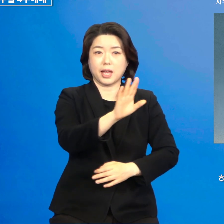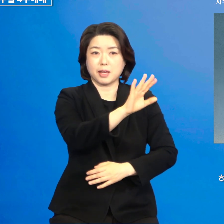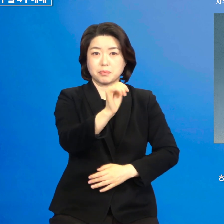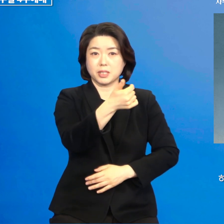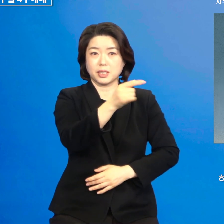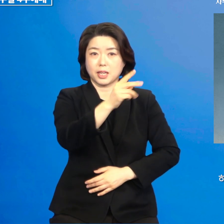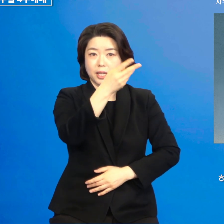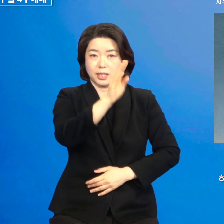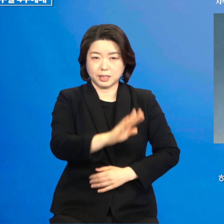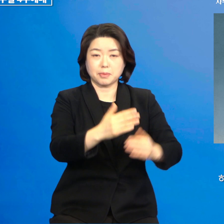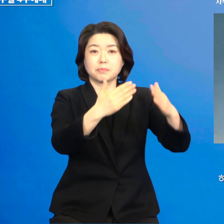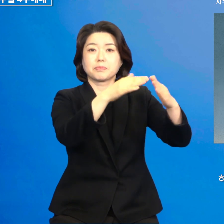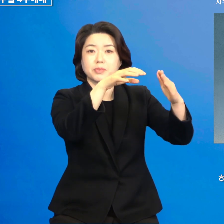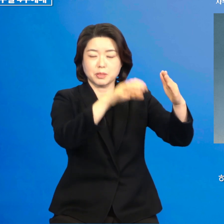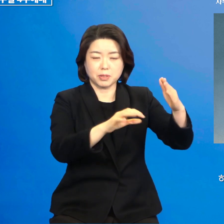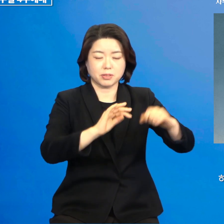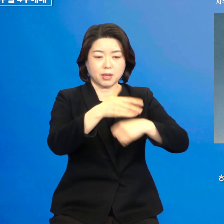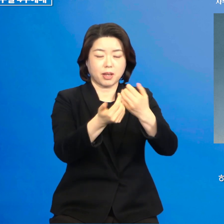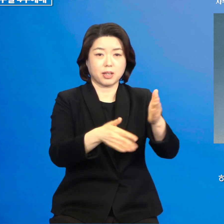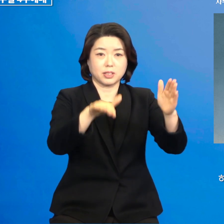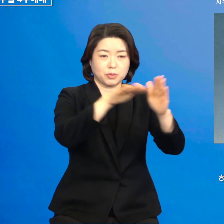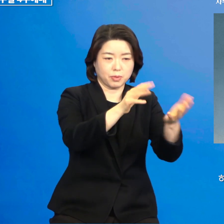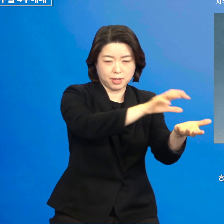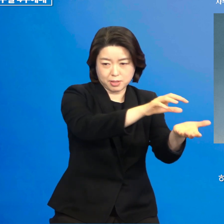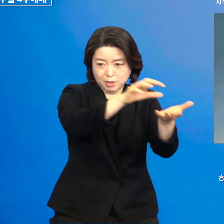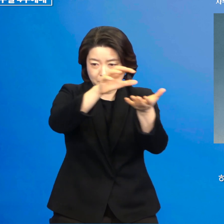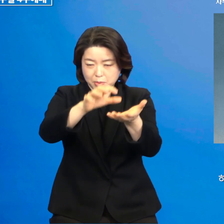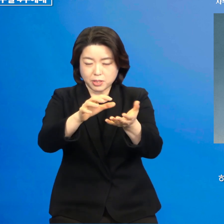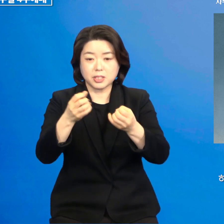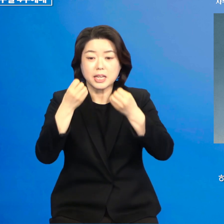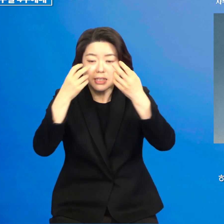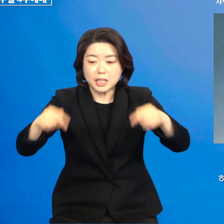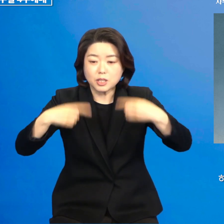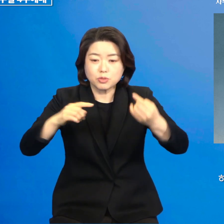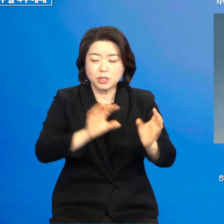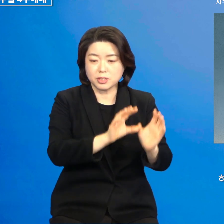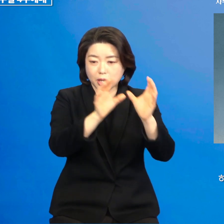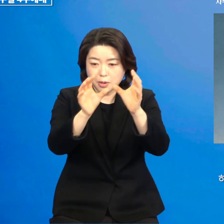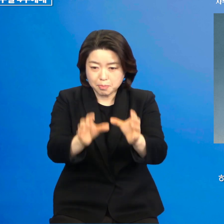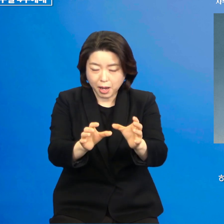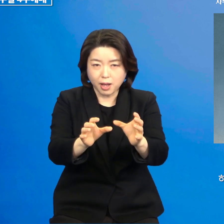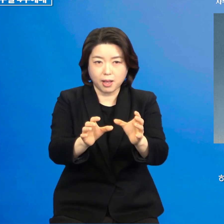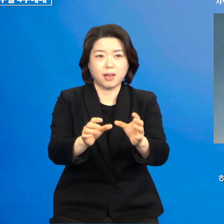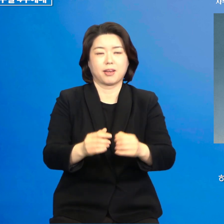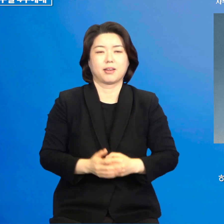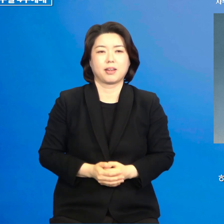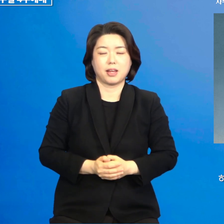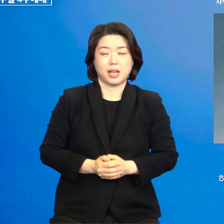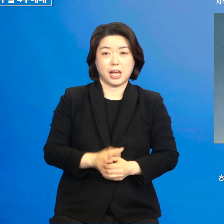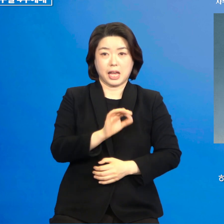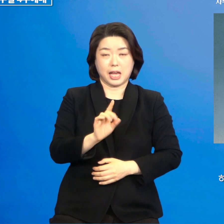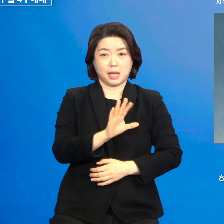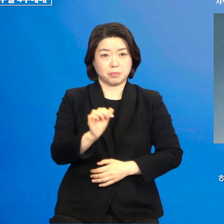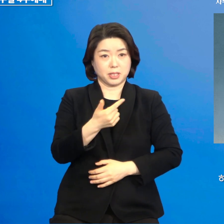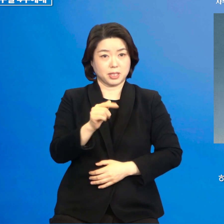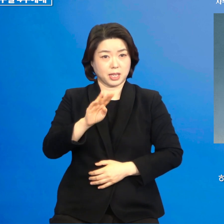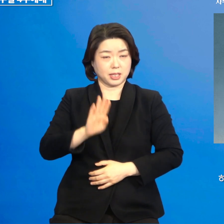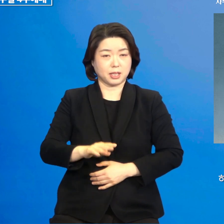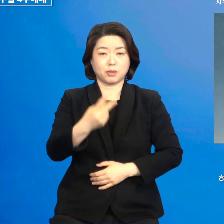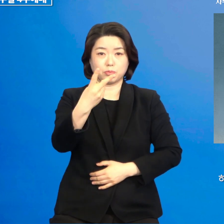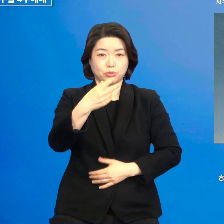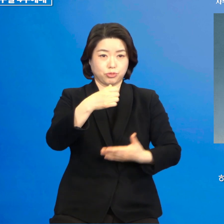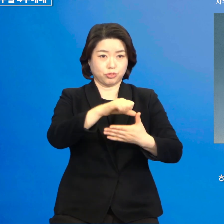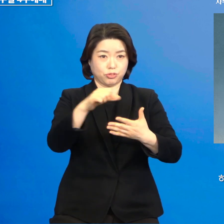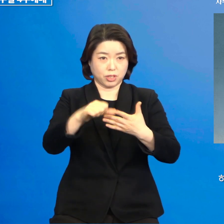집에서 하나님의 궤를 꺼내서 새 수레에 싣고 나올 때에 아비나답의 두 아들 우사와